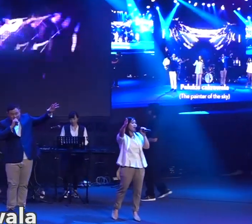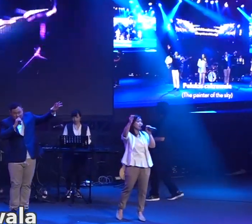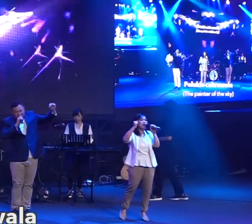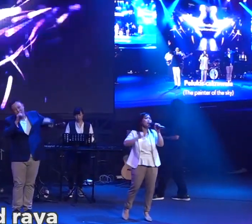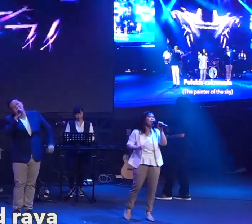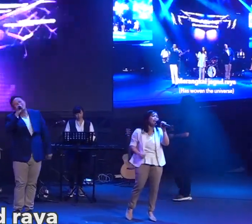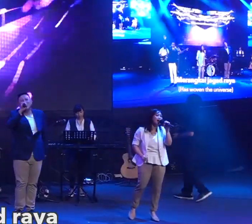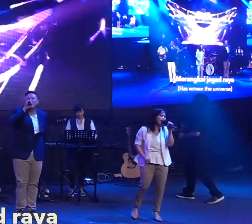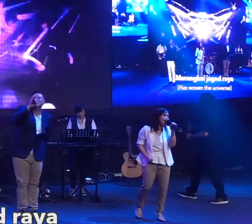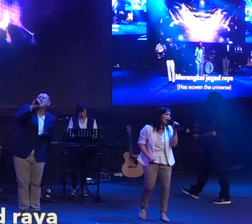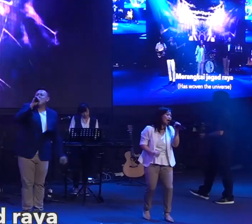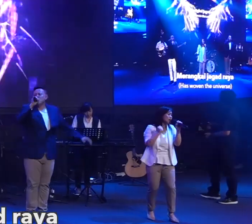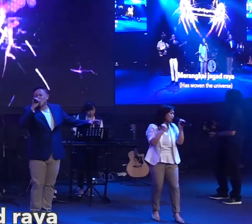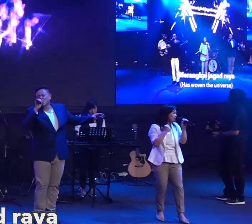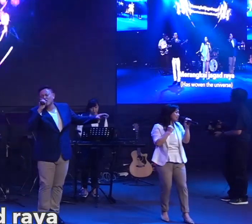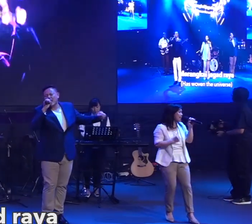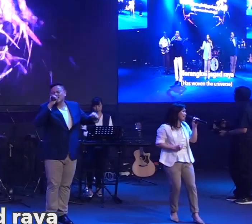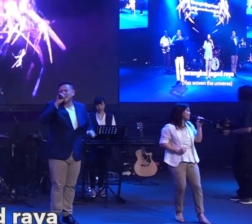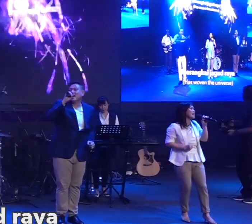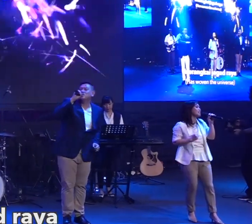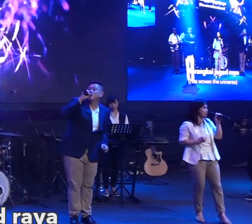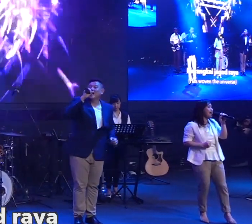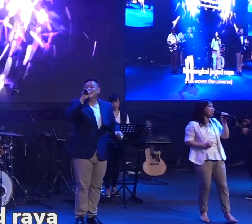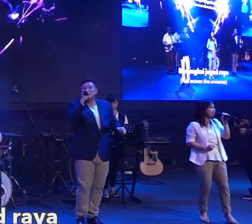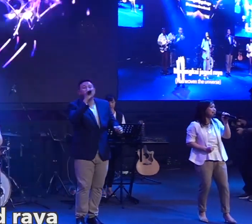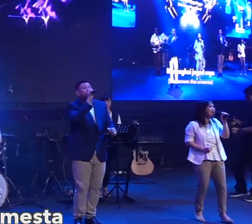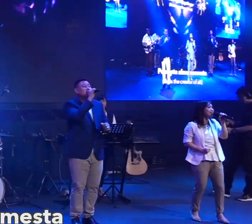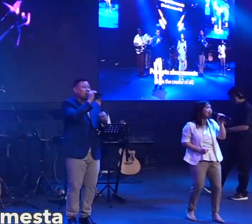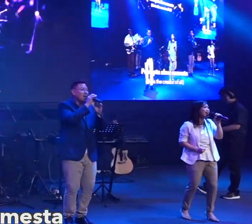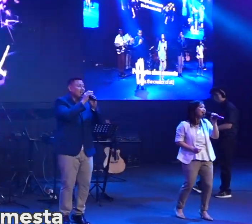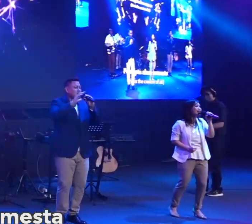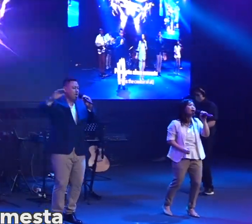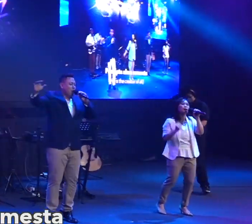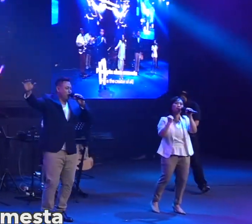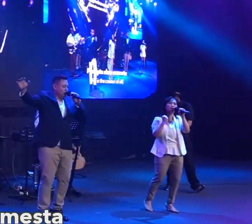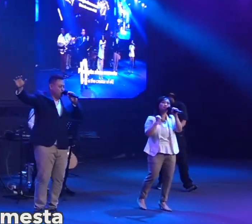Melukis cakrawala, merangkai jagat raya,